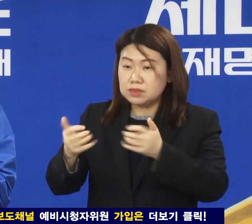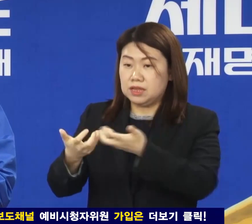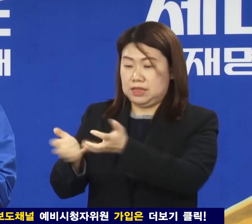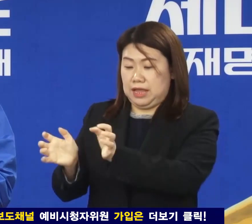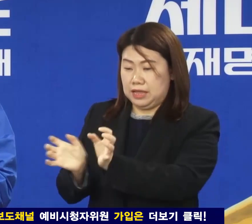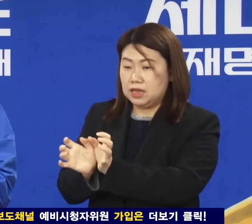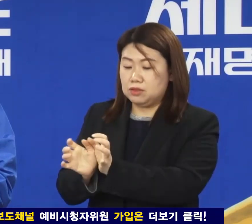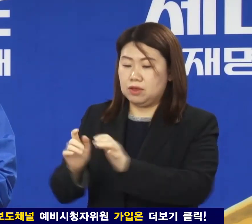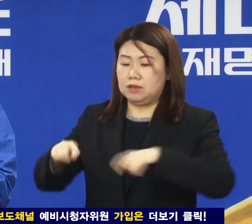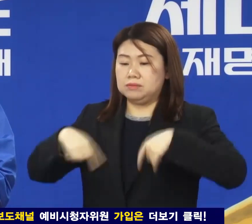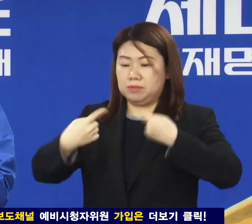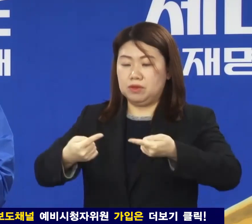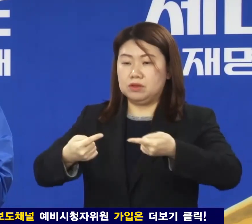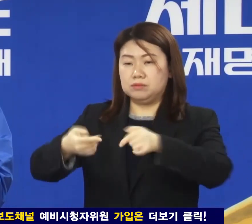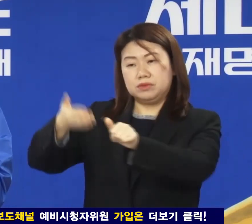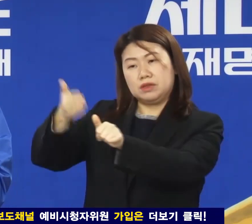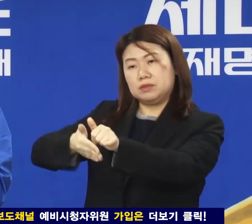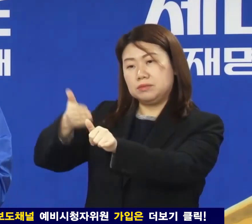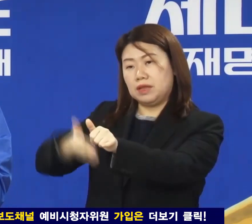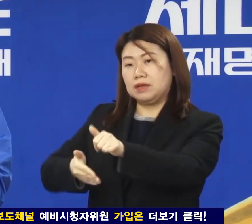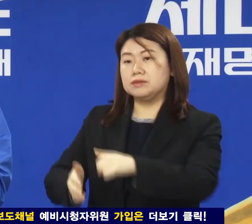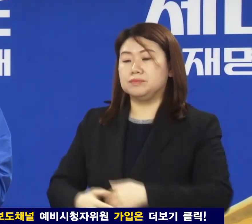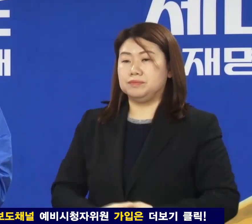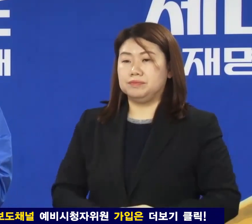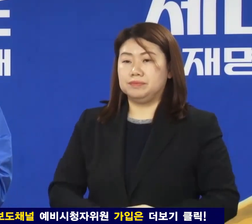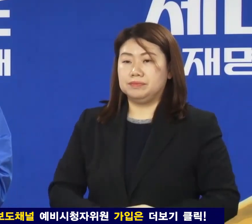주실 것을 간곡히 요청합니다.